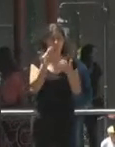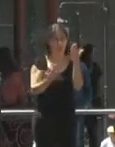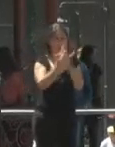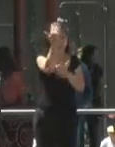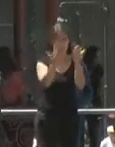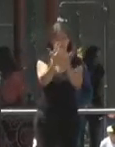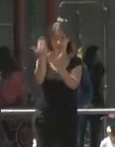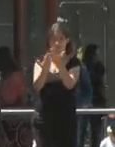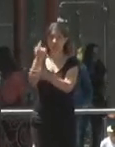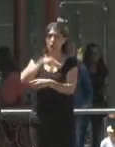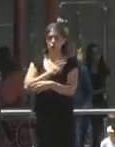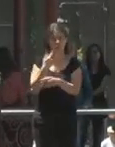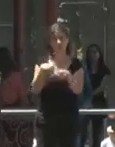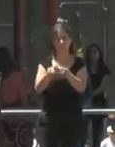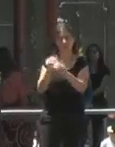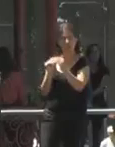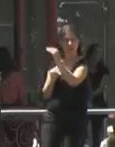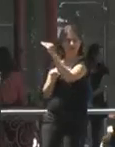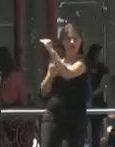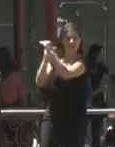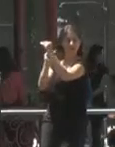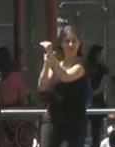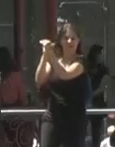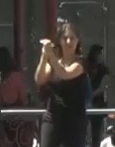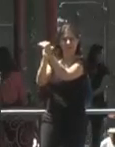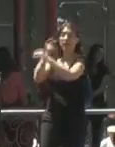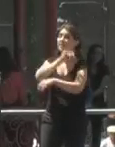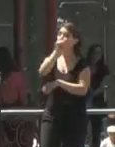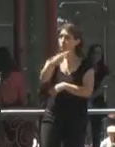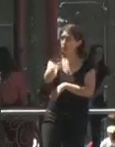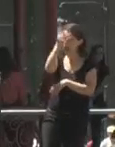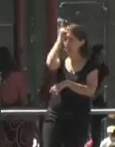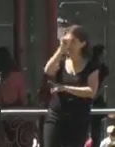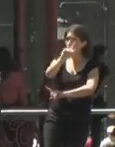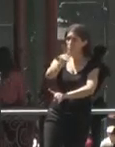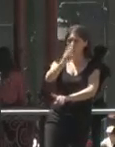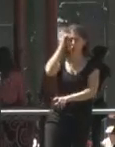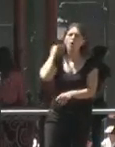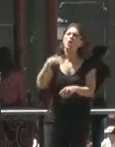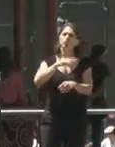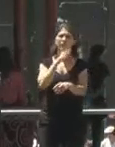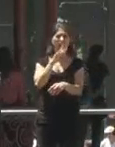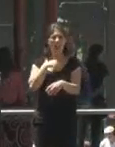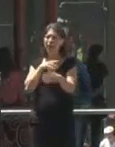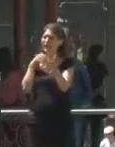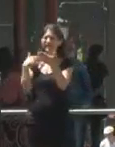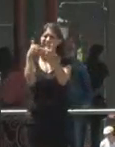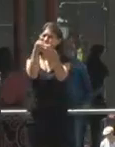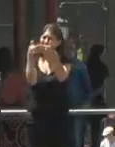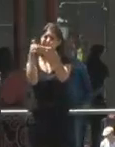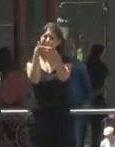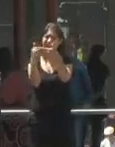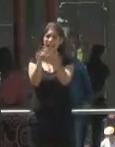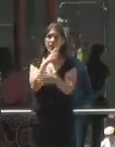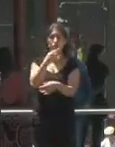le recortamos un trocito, que no falte nadie que se arrepienta después, que lo estamos tocando con la punta de los dedos, que estamos en